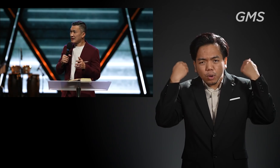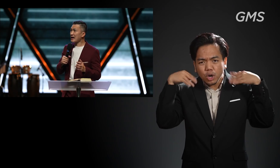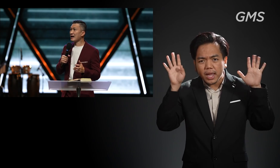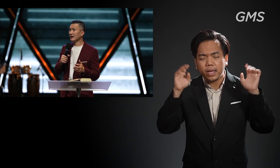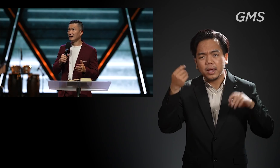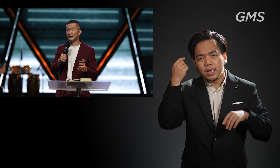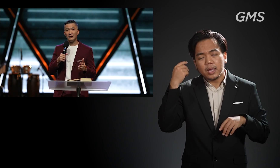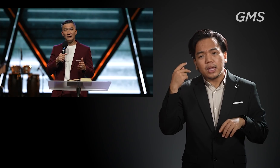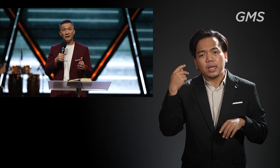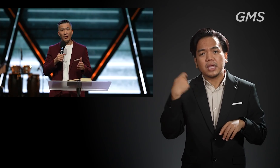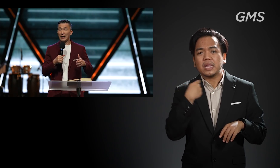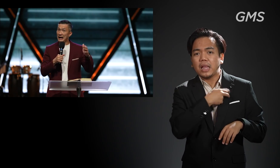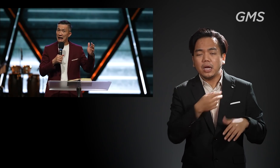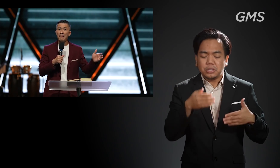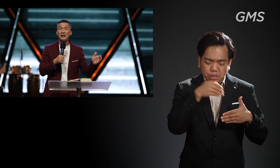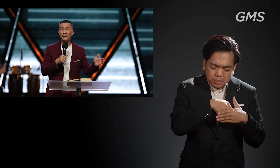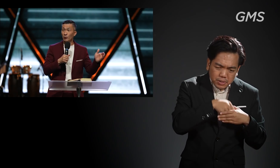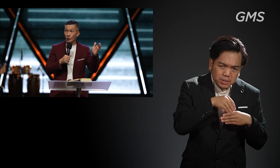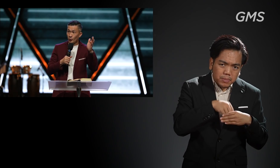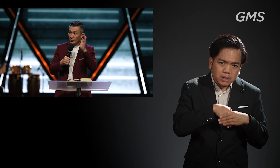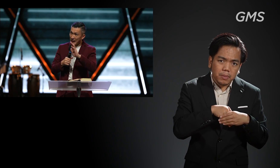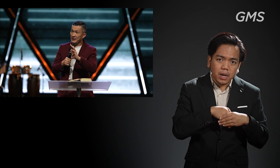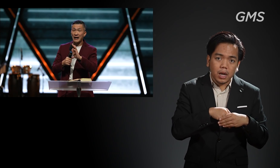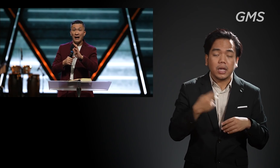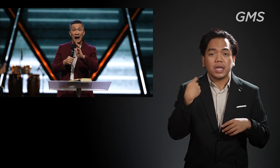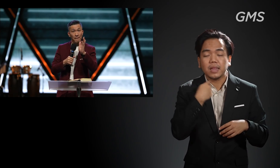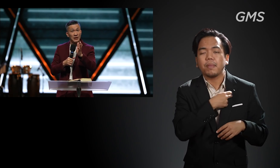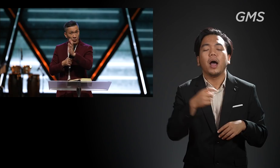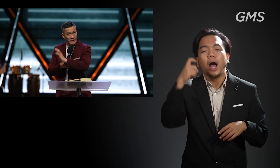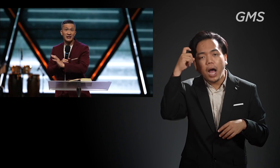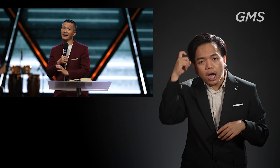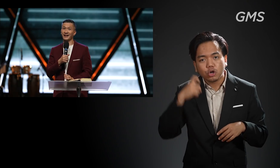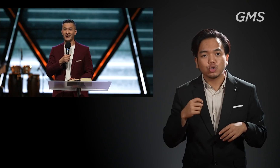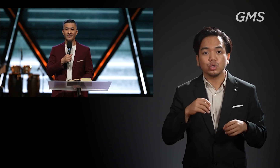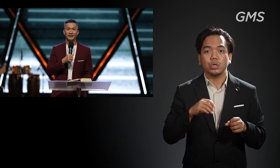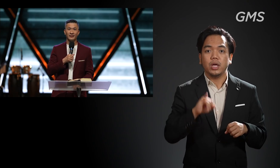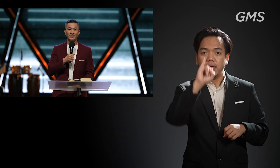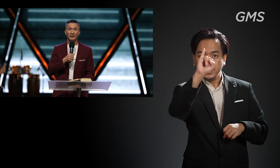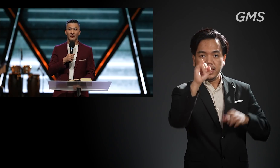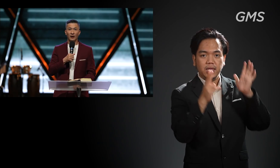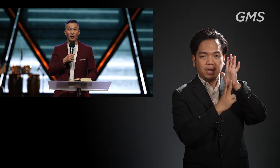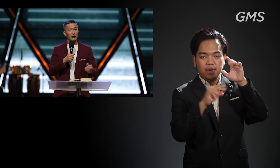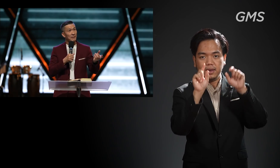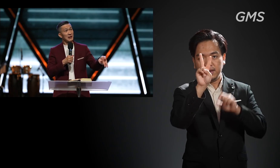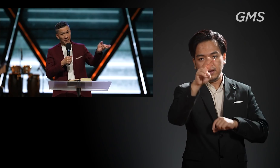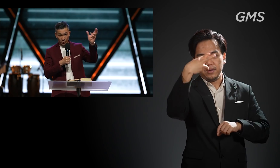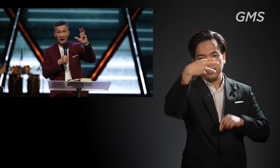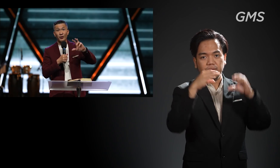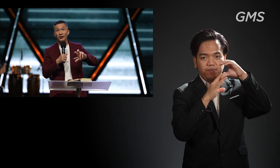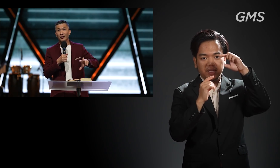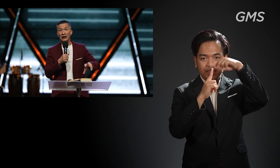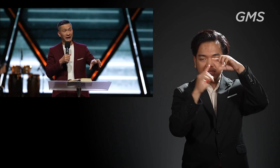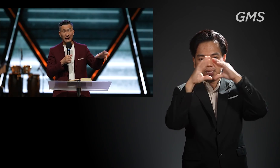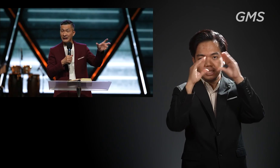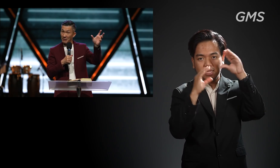Bisa saja orang kaya lama, tapi ujung-ujungnya bisa habis ludes hartanya. Roda bisa berputar